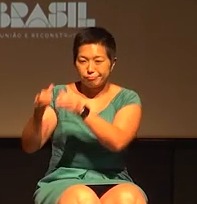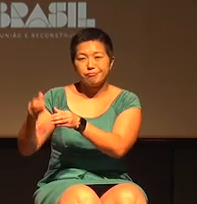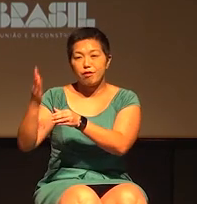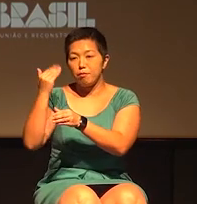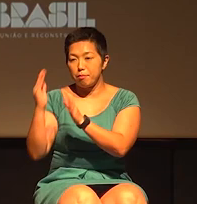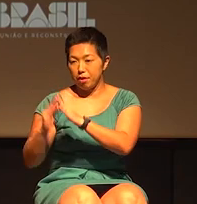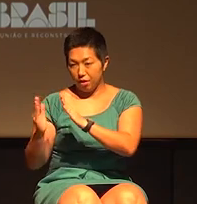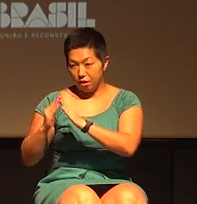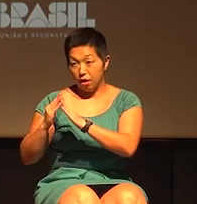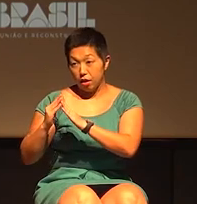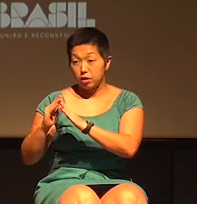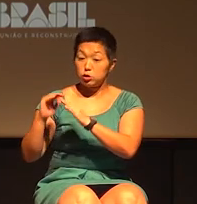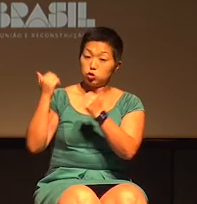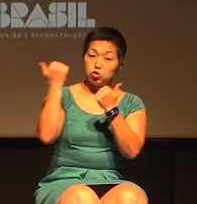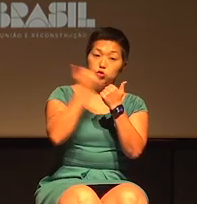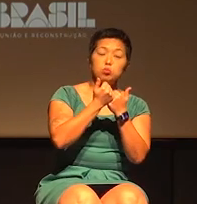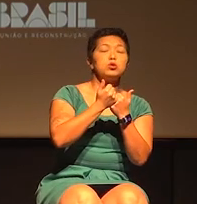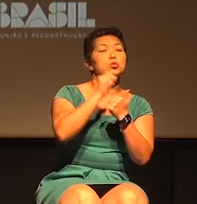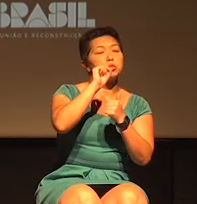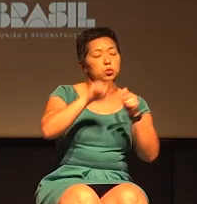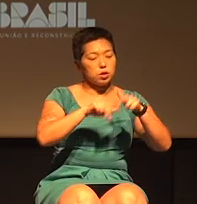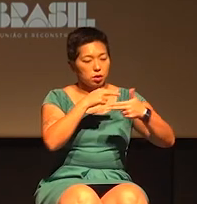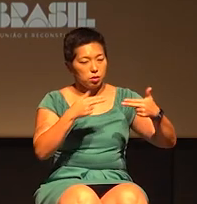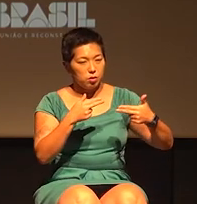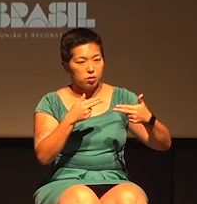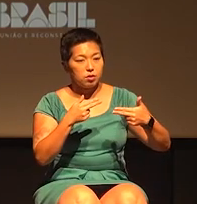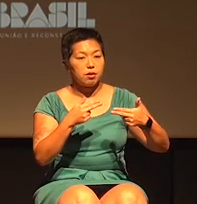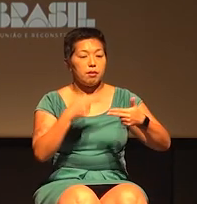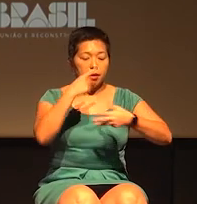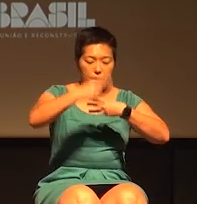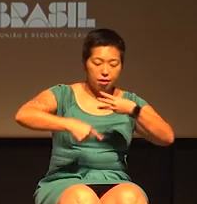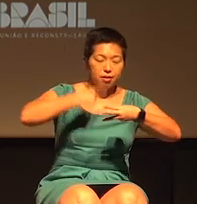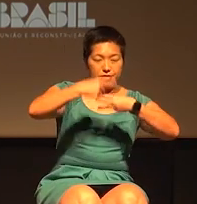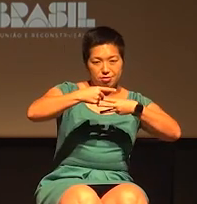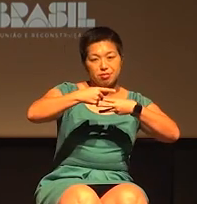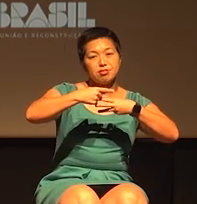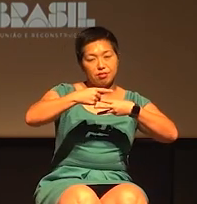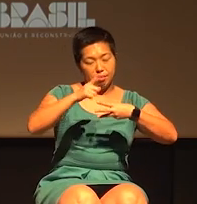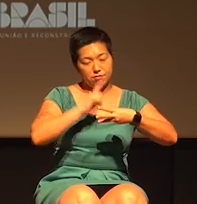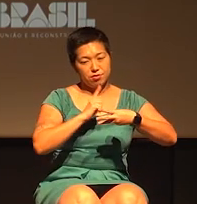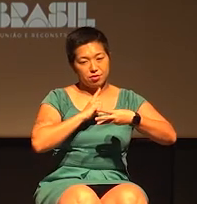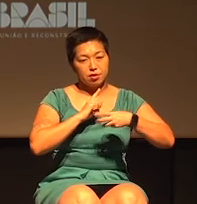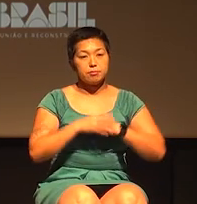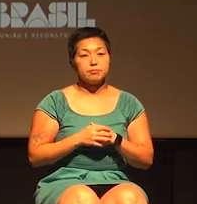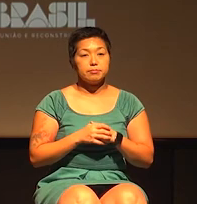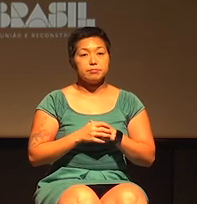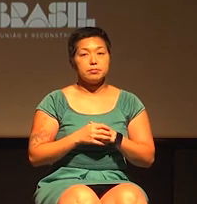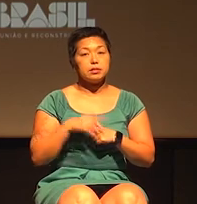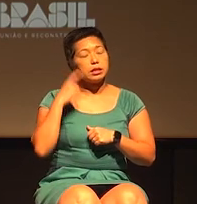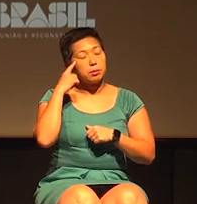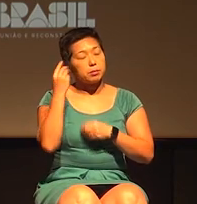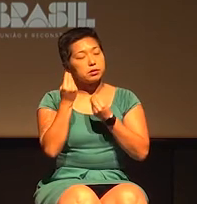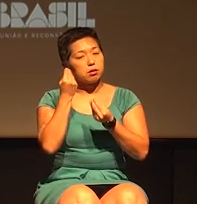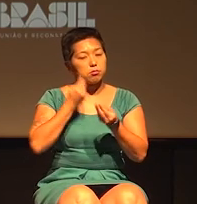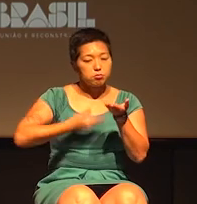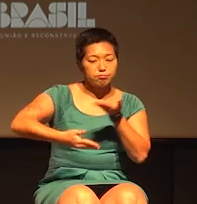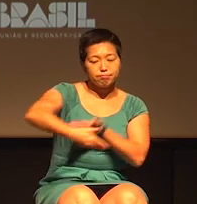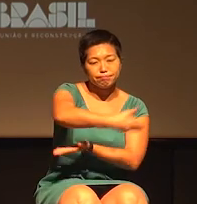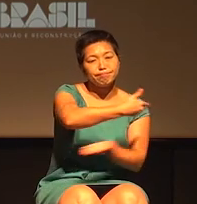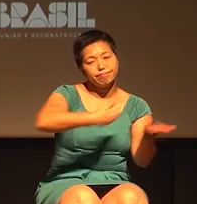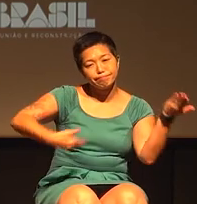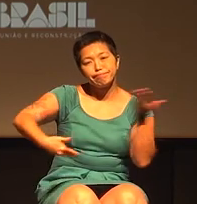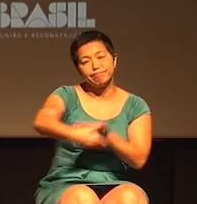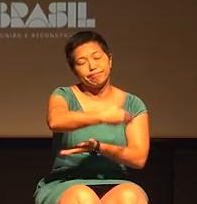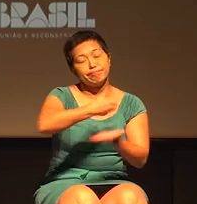tem que substituir o descartável pelo retornável então também cria essa reciprocidade né a